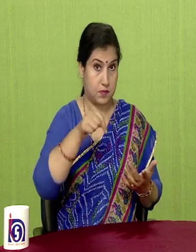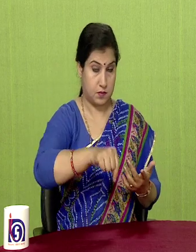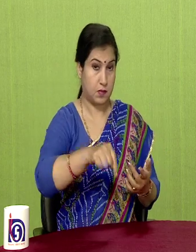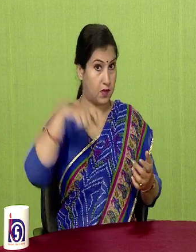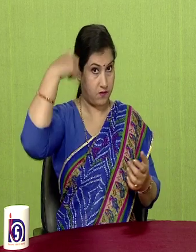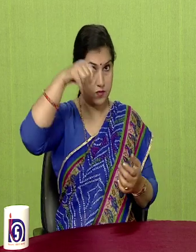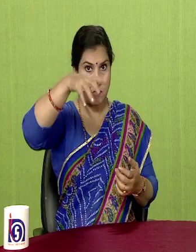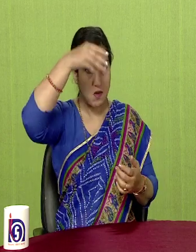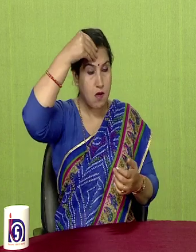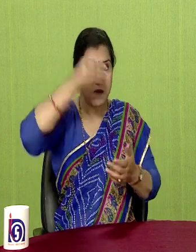के उद्देश्य क्या हैं।